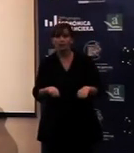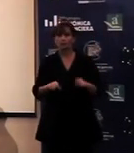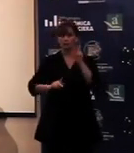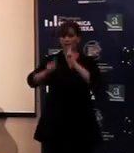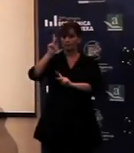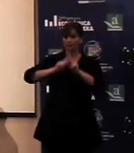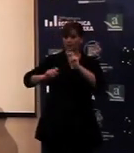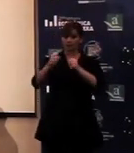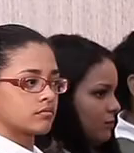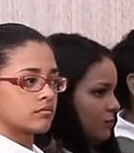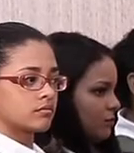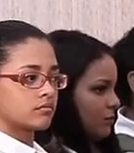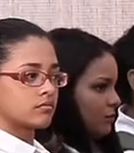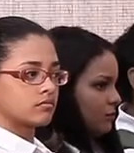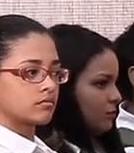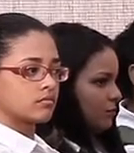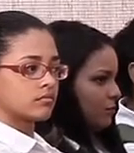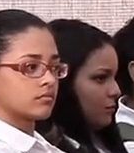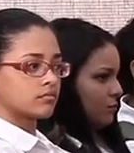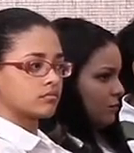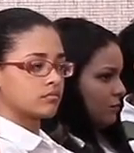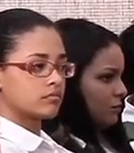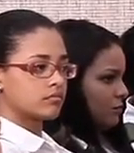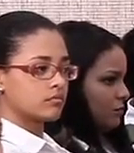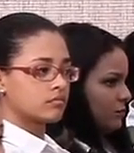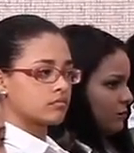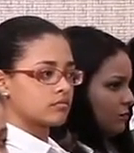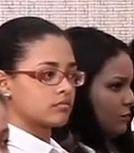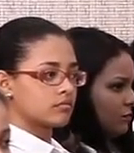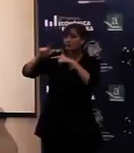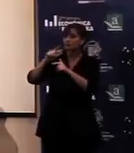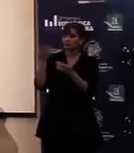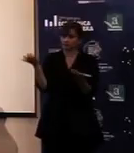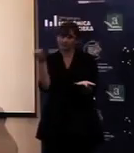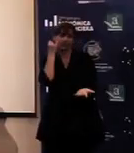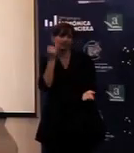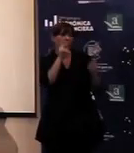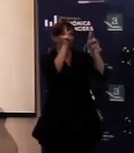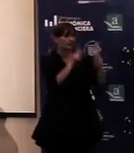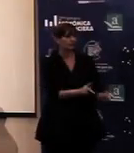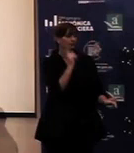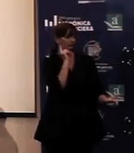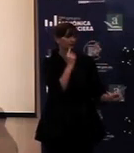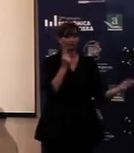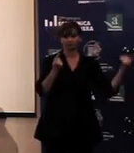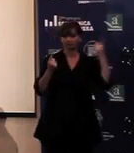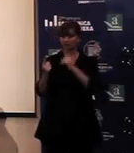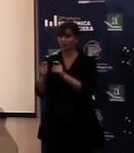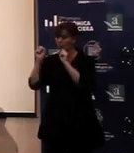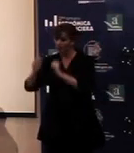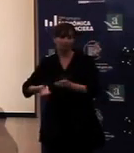representantes de sucursales en lengua de seña de modo que si un sordo viene, lo podamos tratar como tratamos a cualquier otro